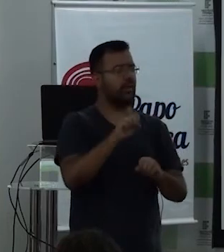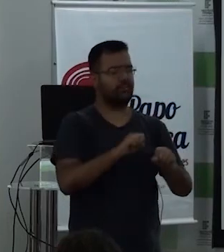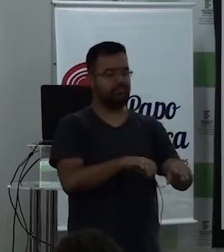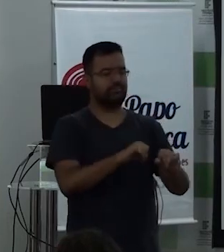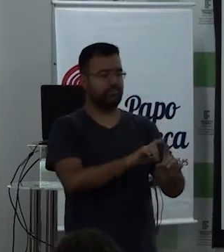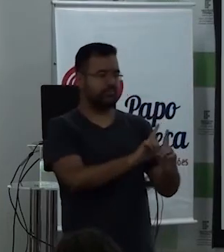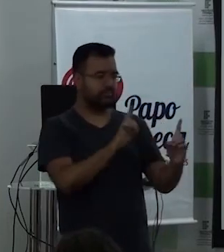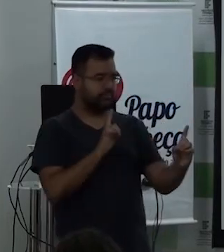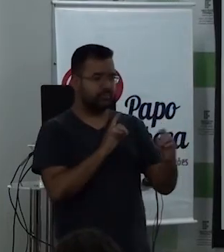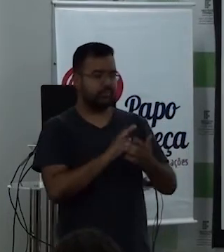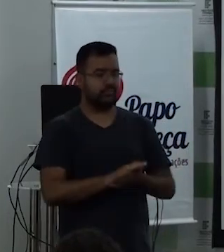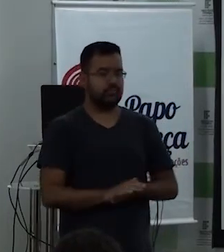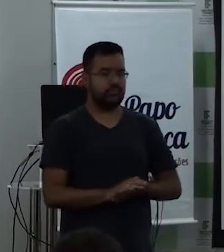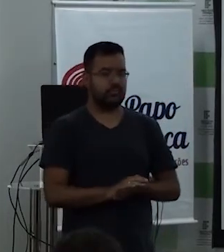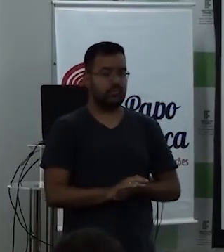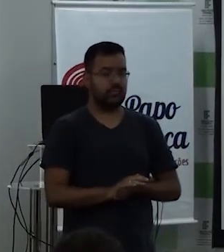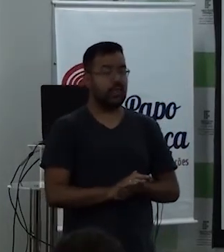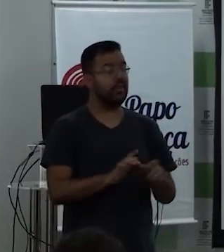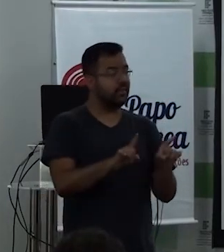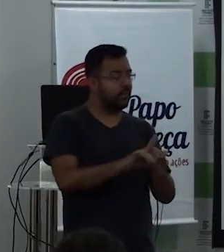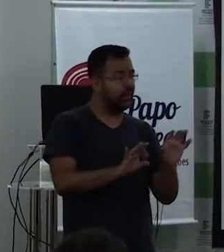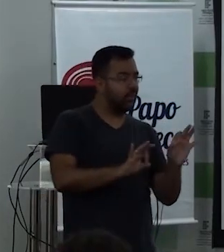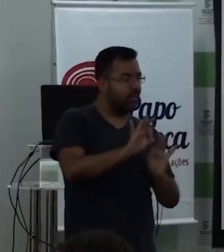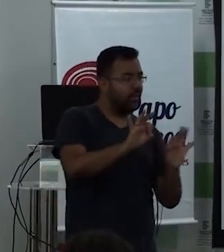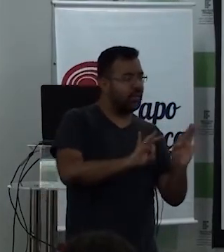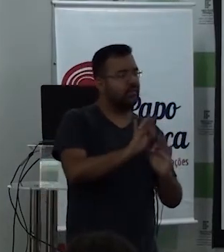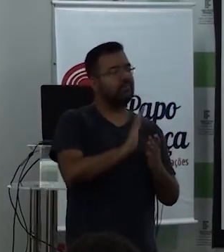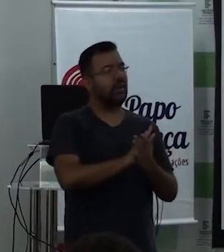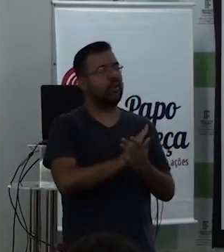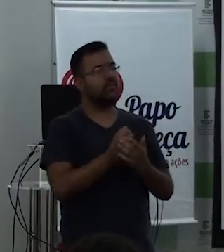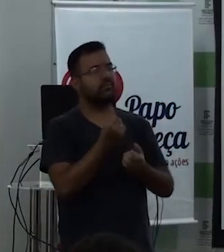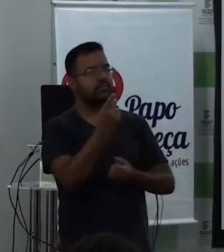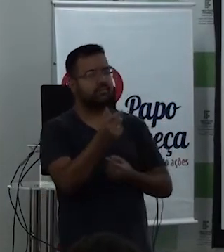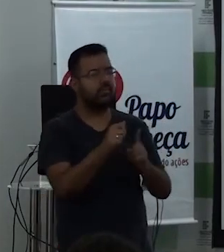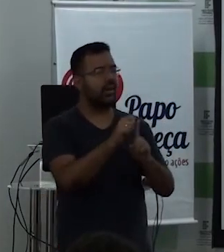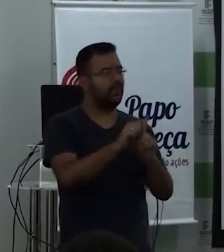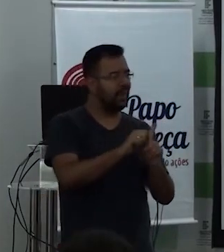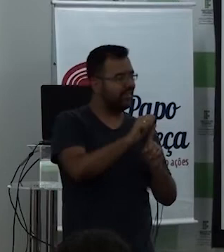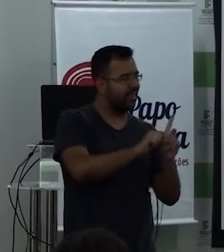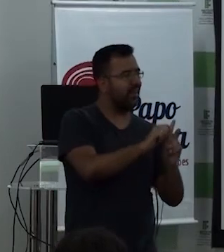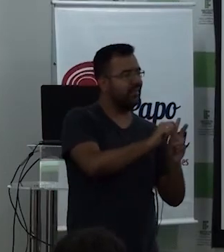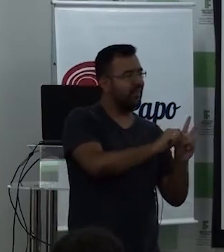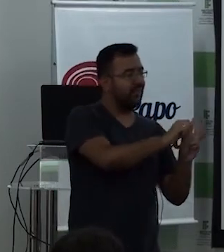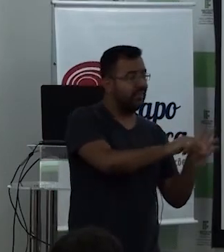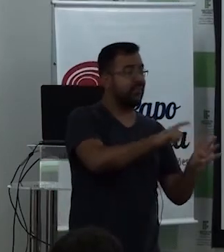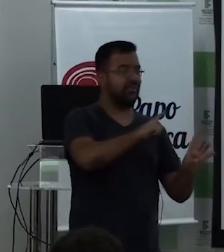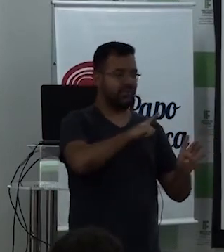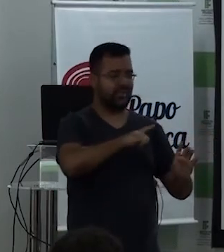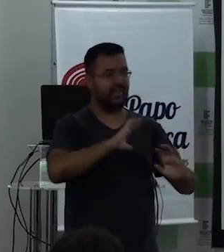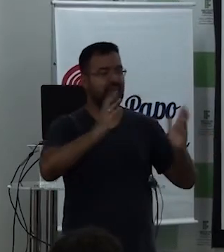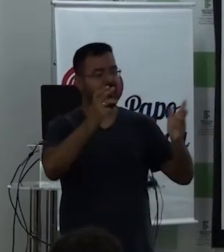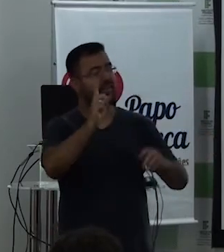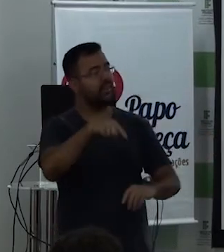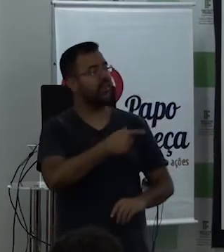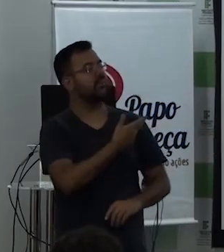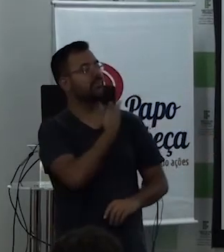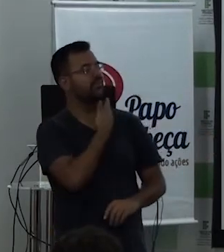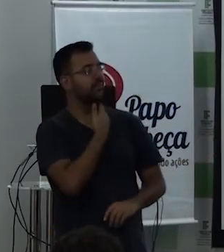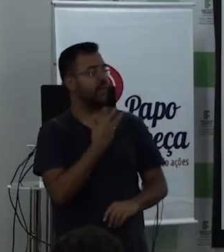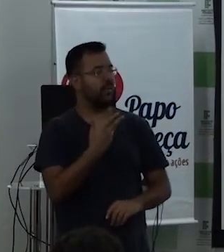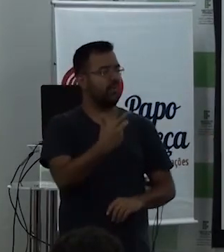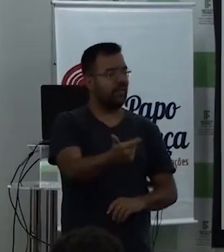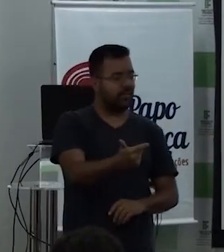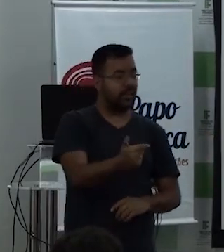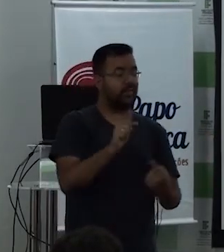distância. Organizamos também os eventos mensais, que foram os papos cabeças, né, para dar visibilidade aos projetos dos